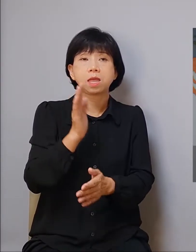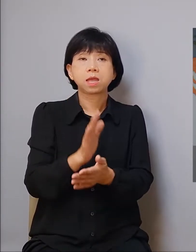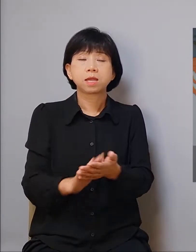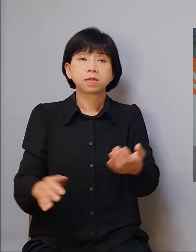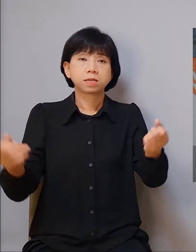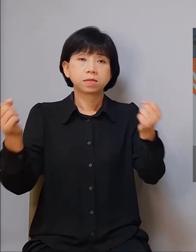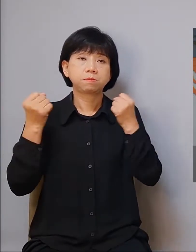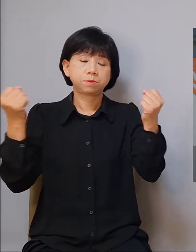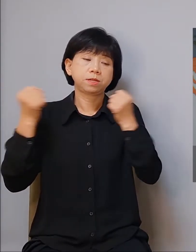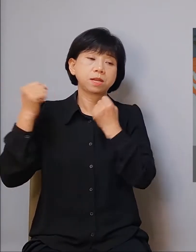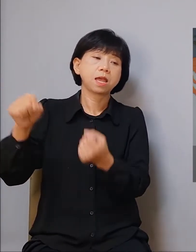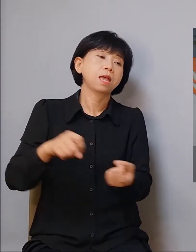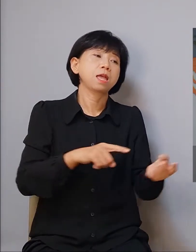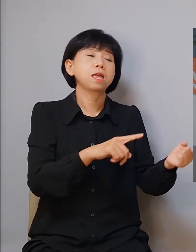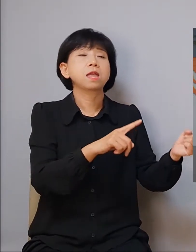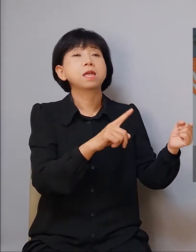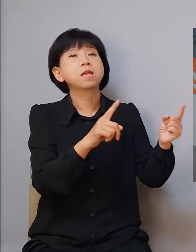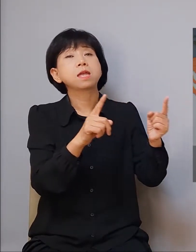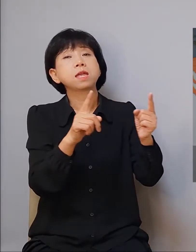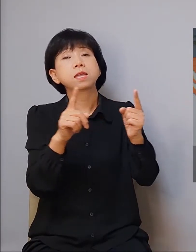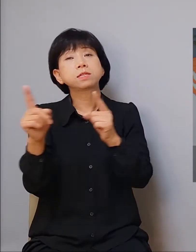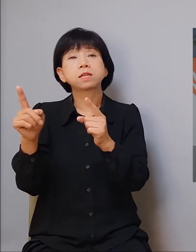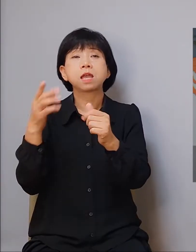없네. 힘을